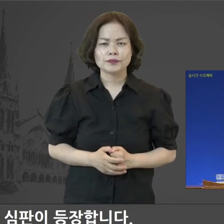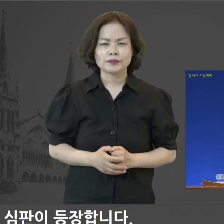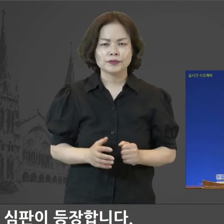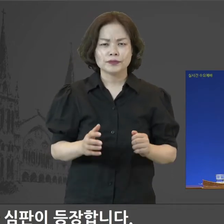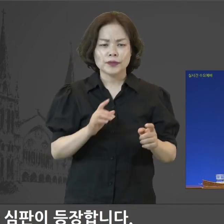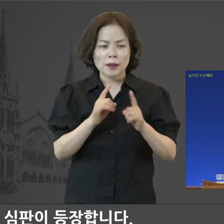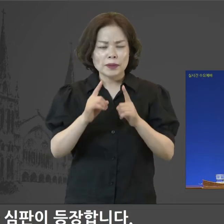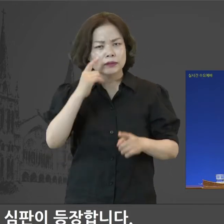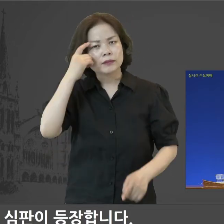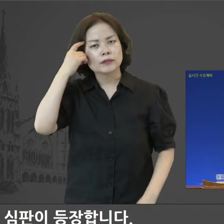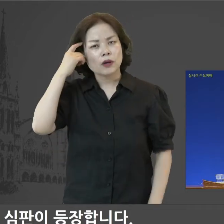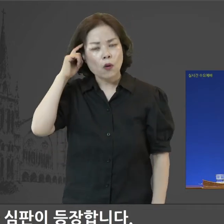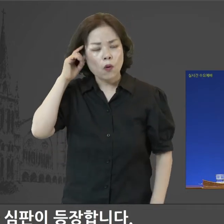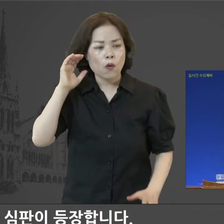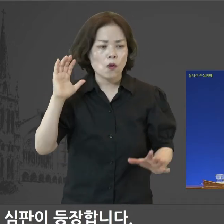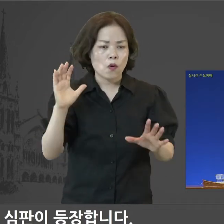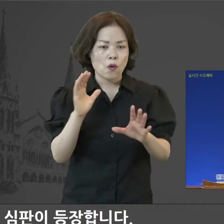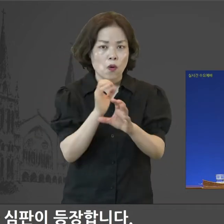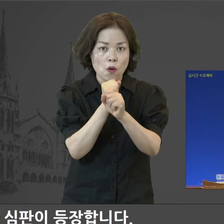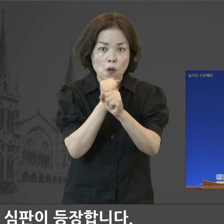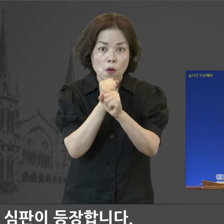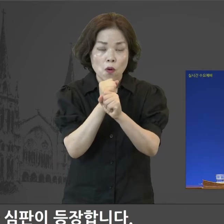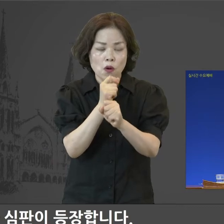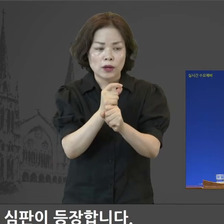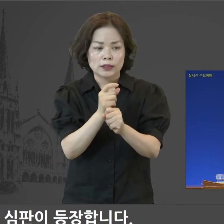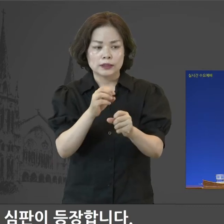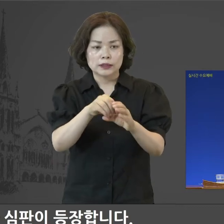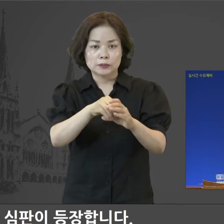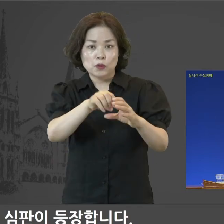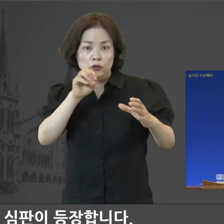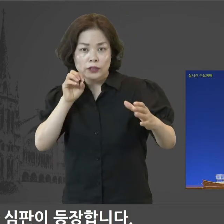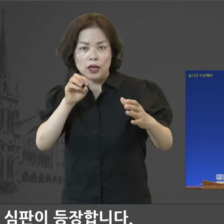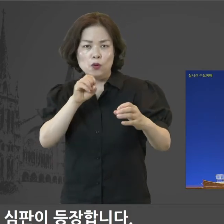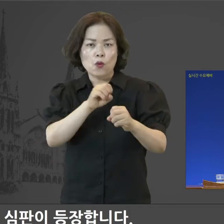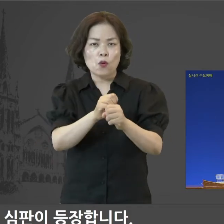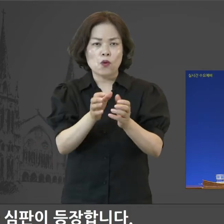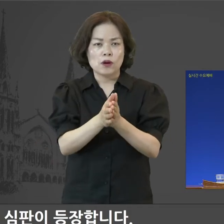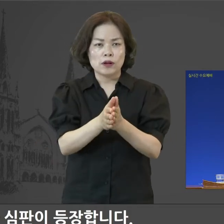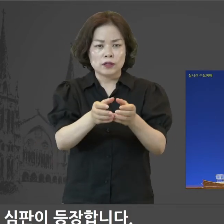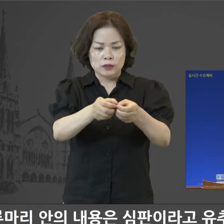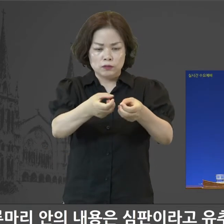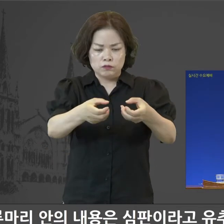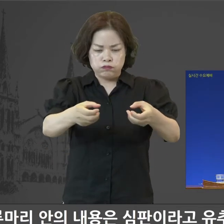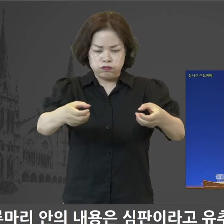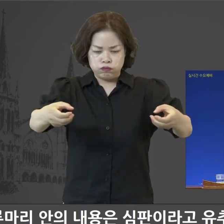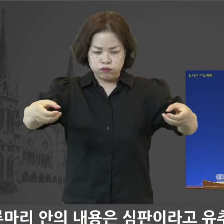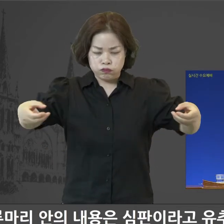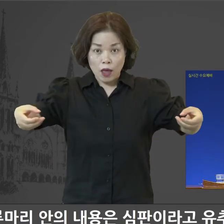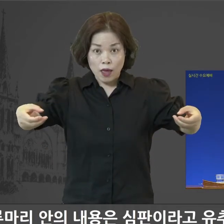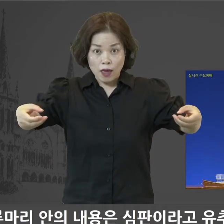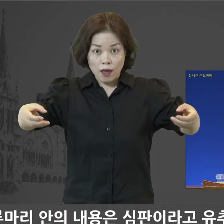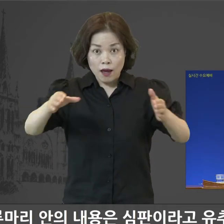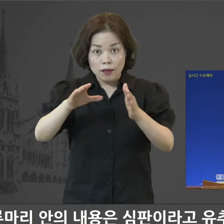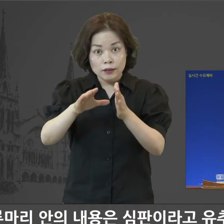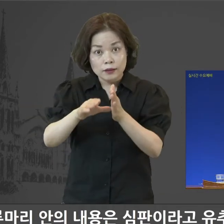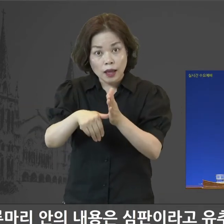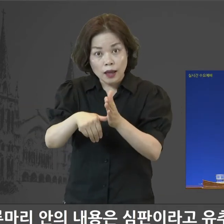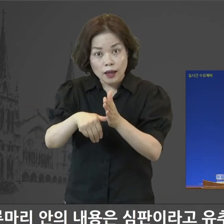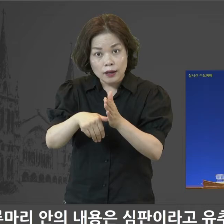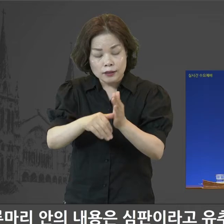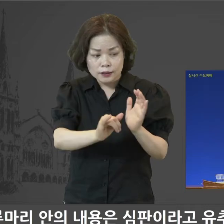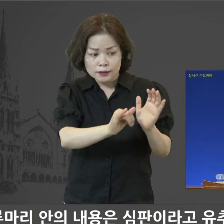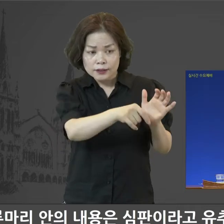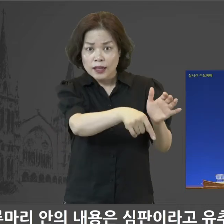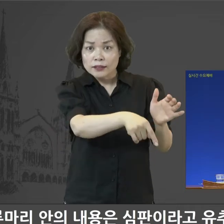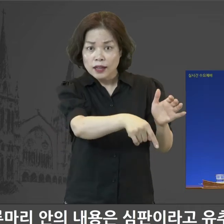종합해 보면은 이 두루마리가 인봉을 떼고 이제 쫙 펼쳐지게 될 때에